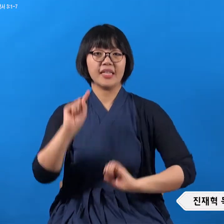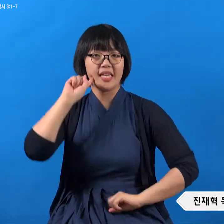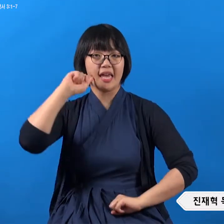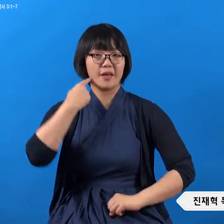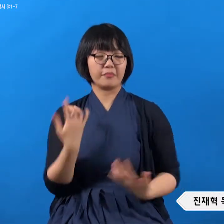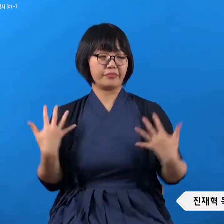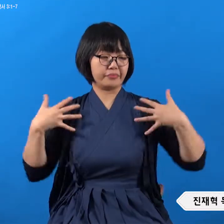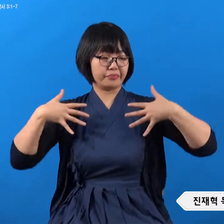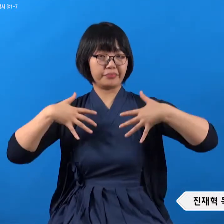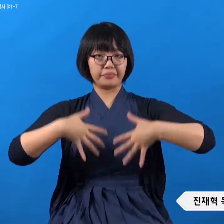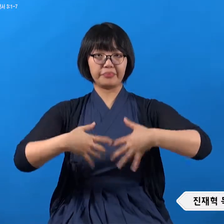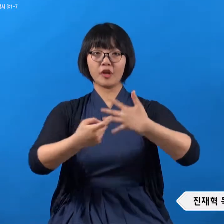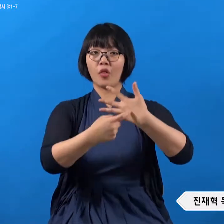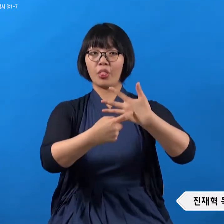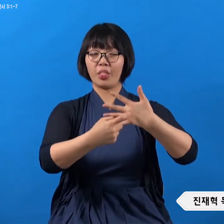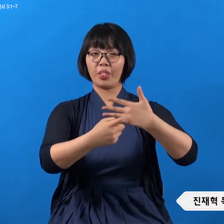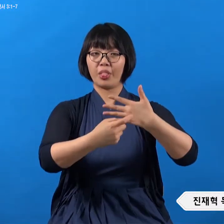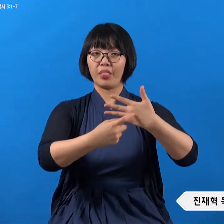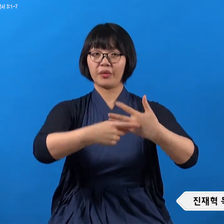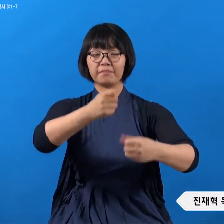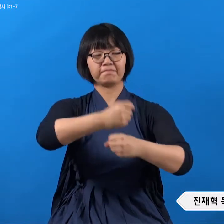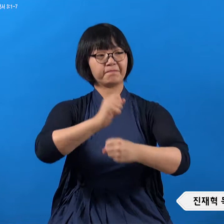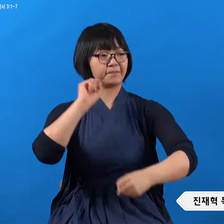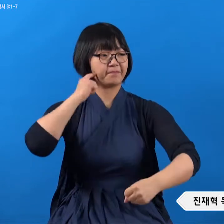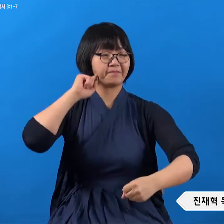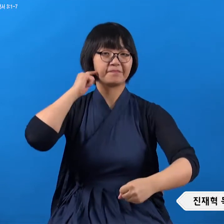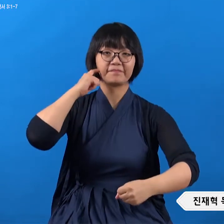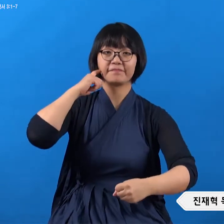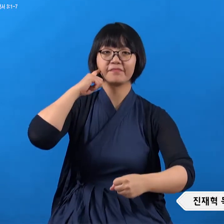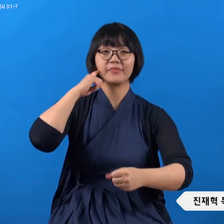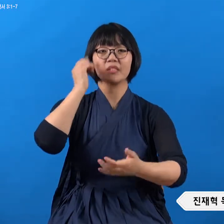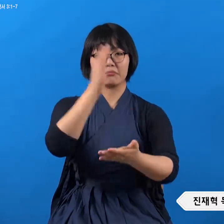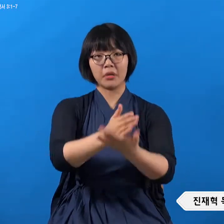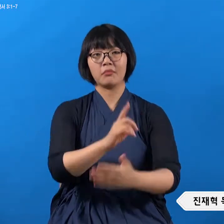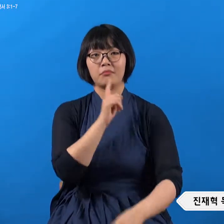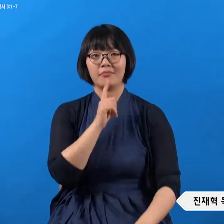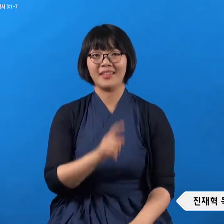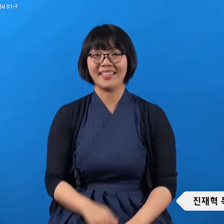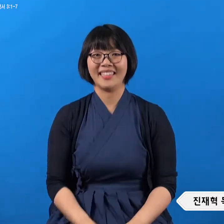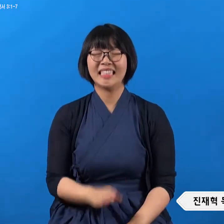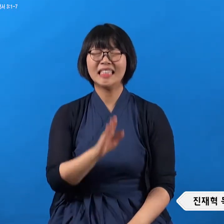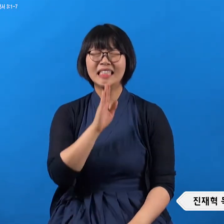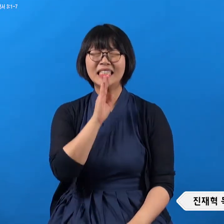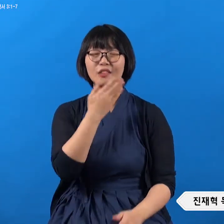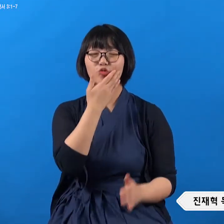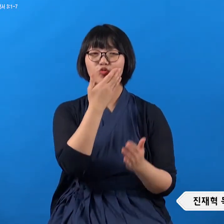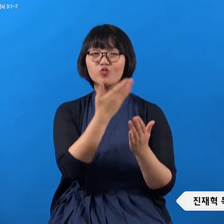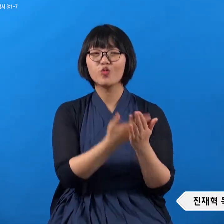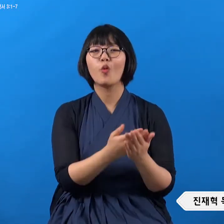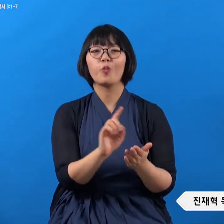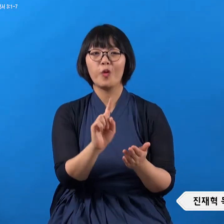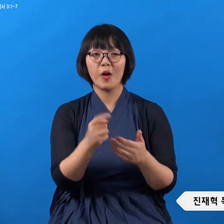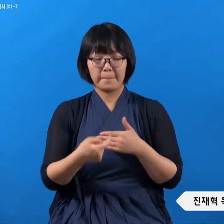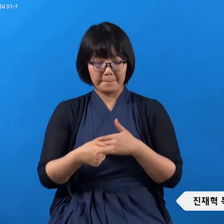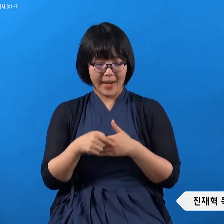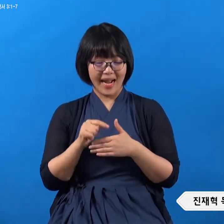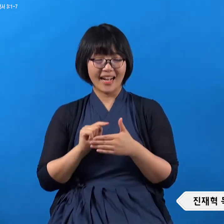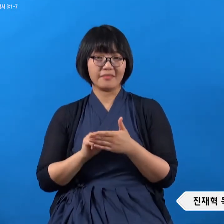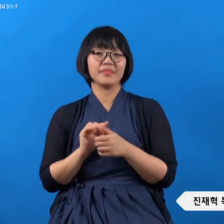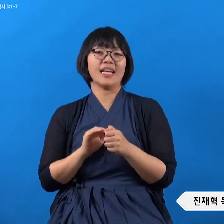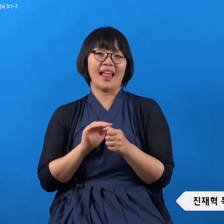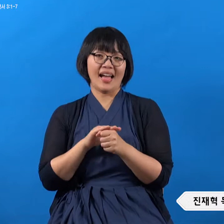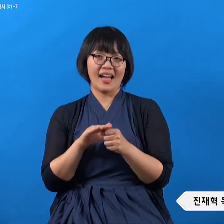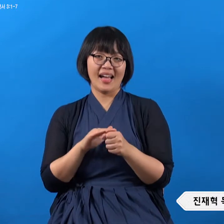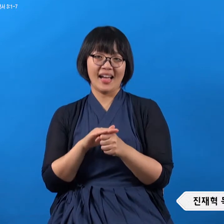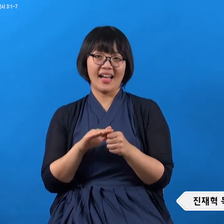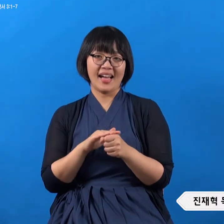아름다운 옷을 입는 외모로 단장하지 말라고 말합니다. 정말 중요한 것, 마음에 숨은